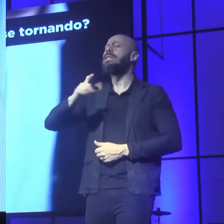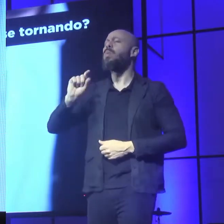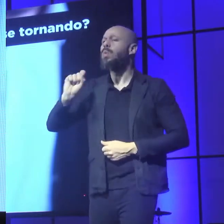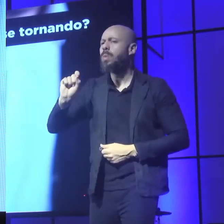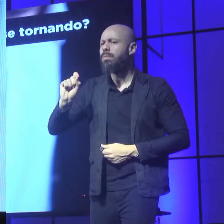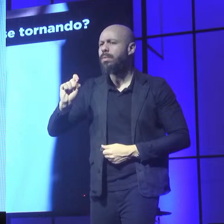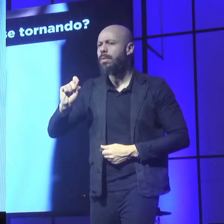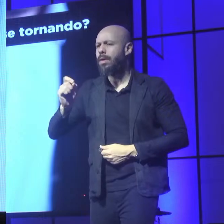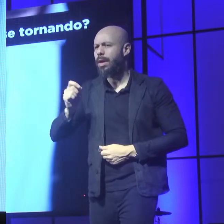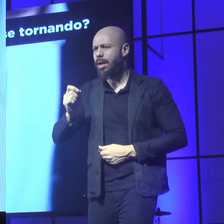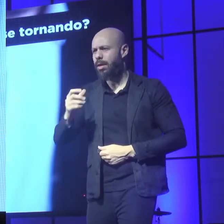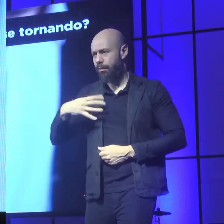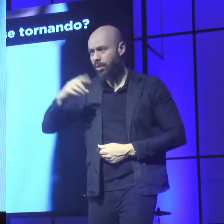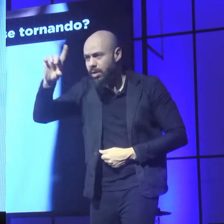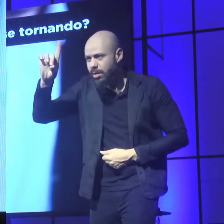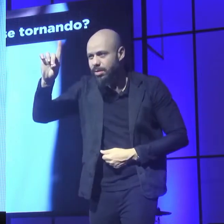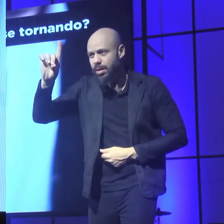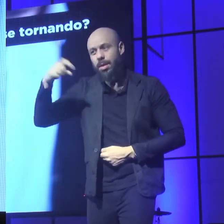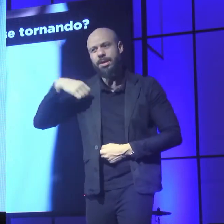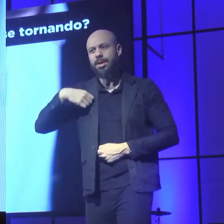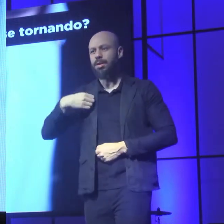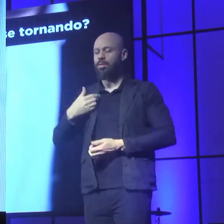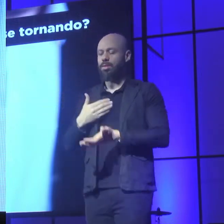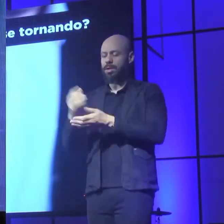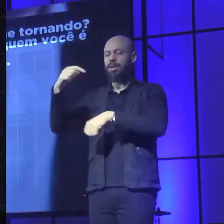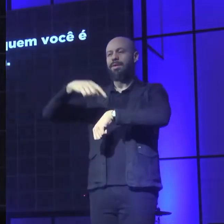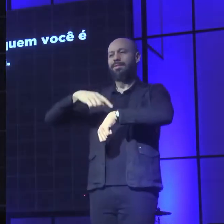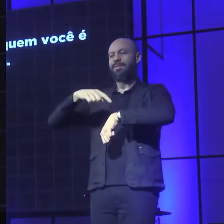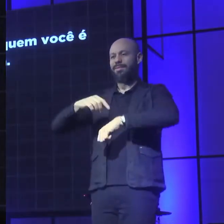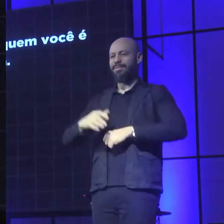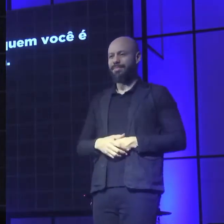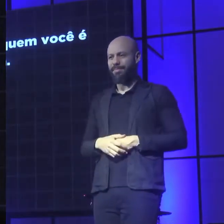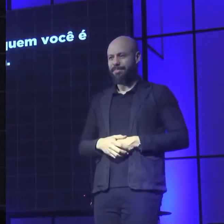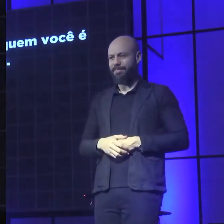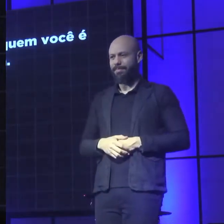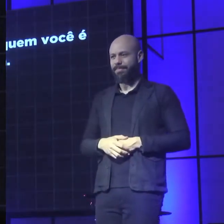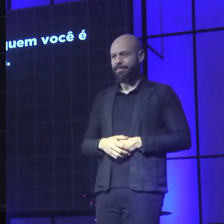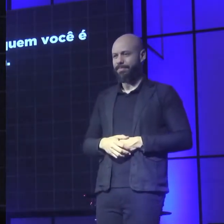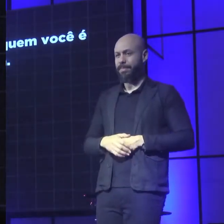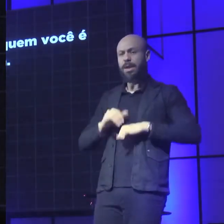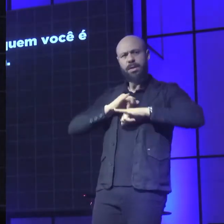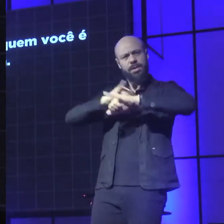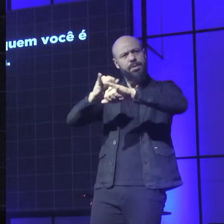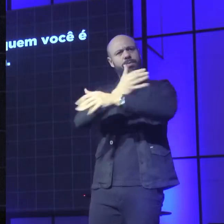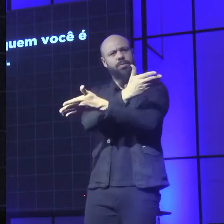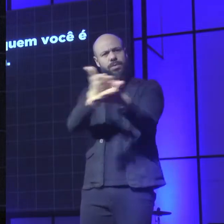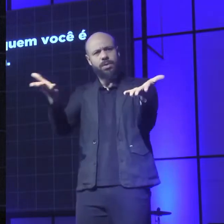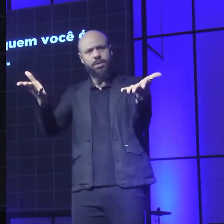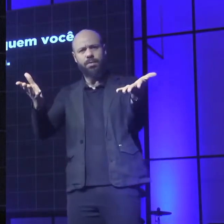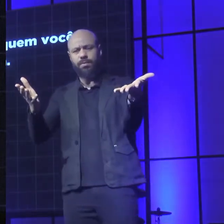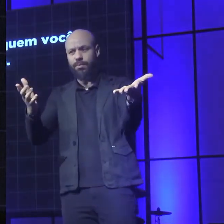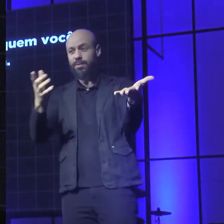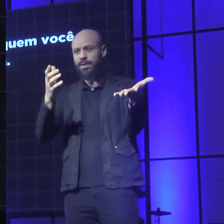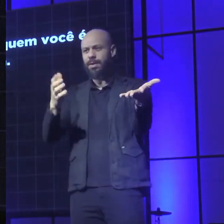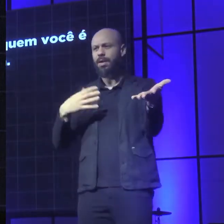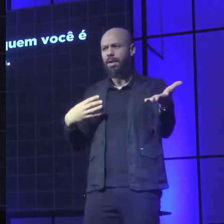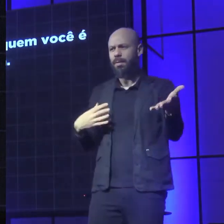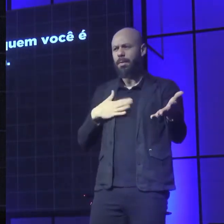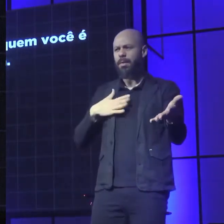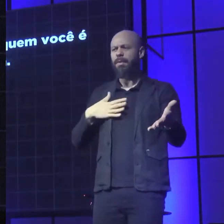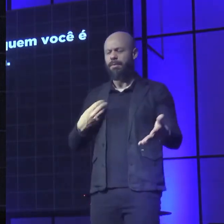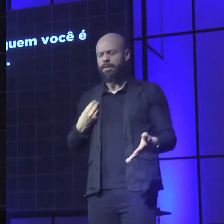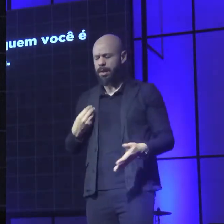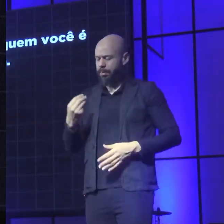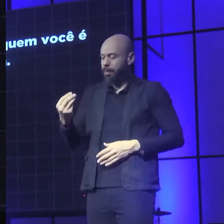e se perceber quem você é. E eu diria, você gosta do que você está se tornando?